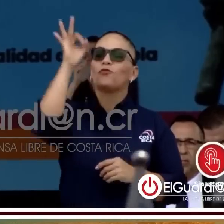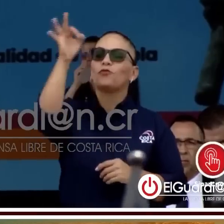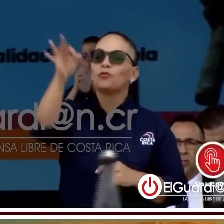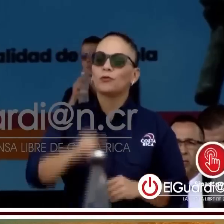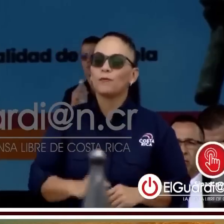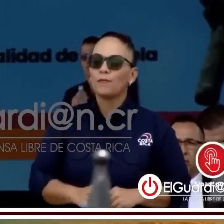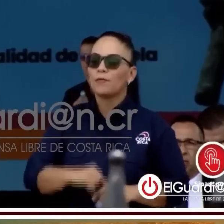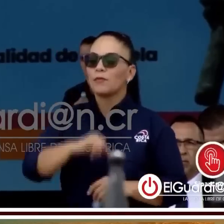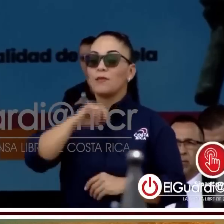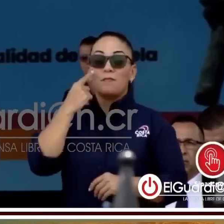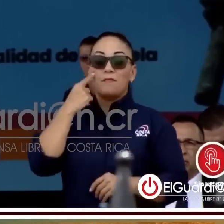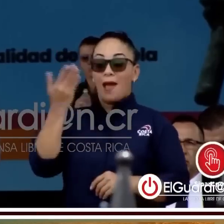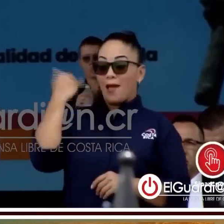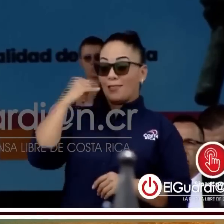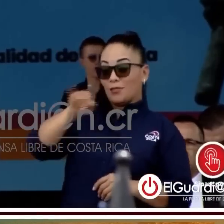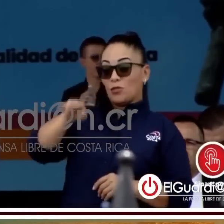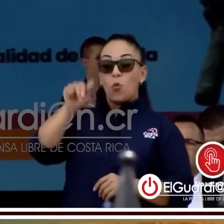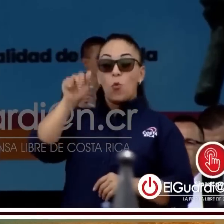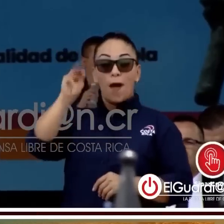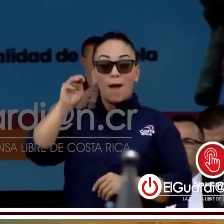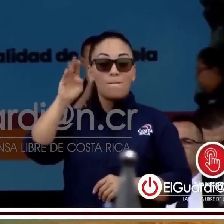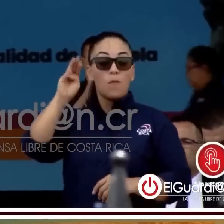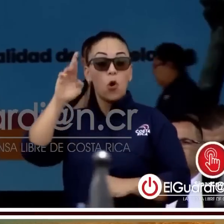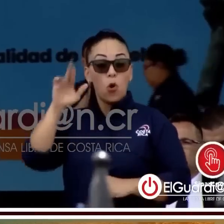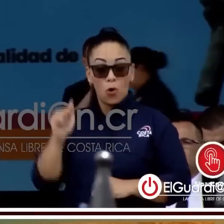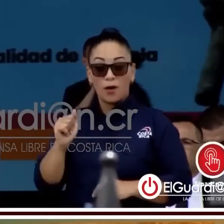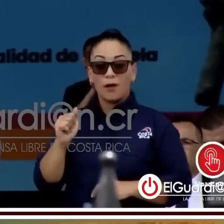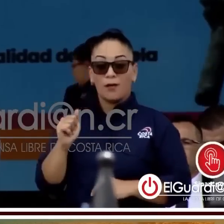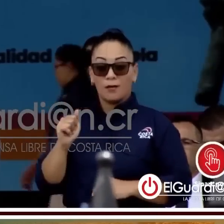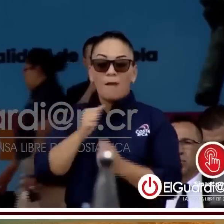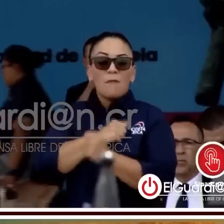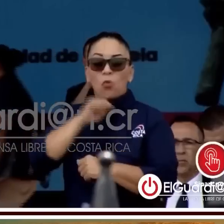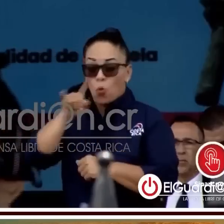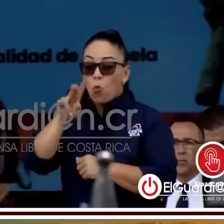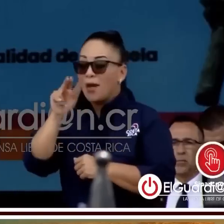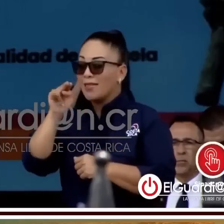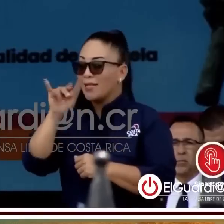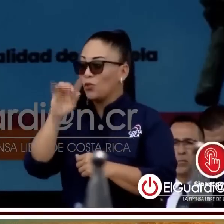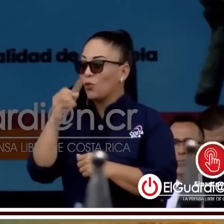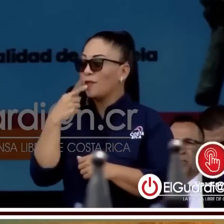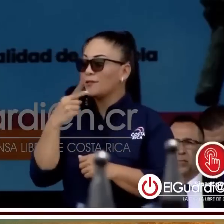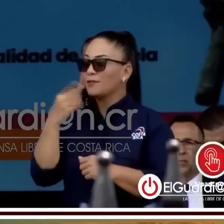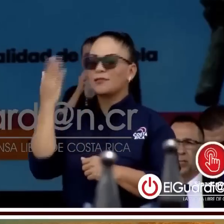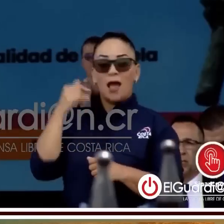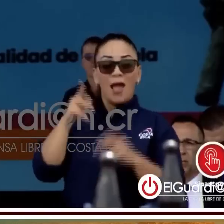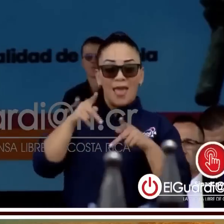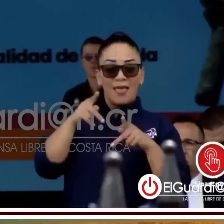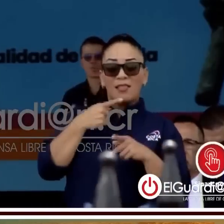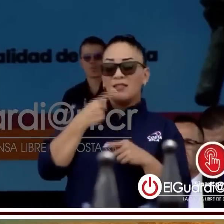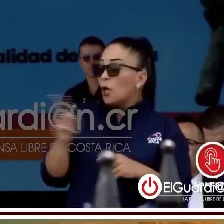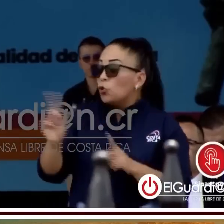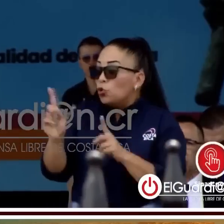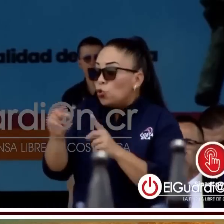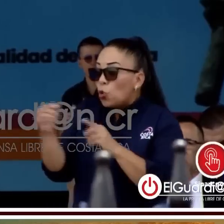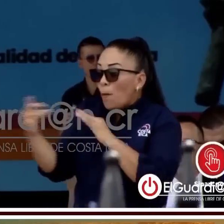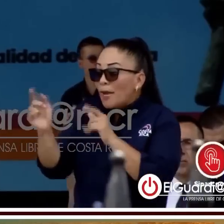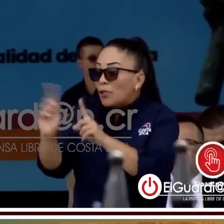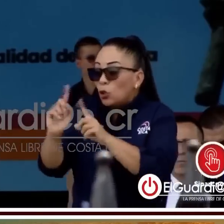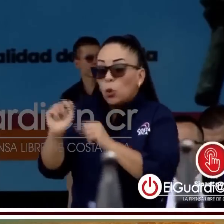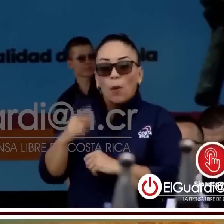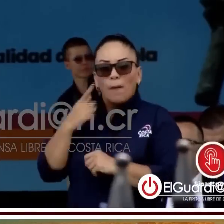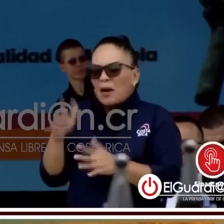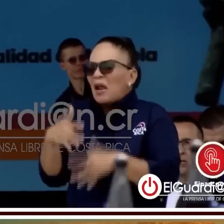Juan Mora le dijeron, a nuestro amado Juanito, no pelee. ¿Para